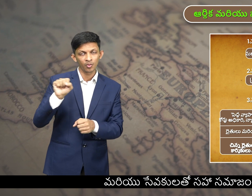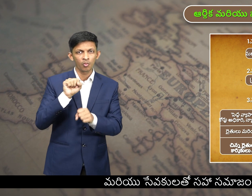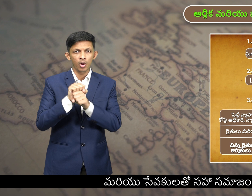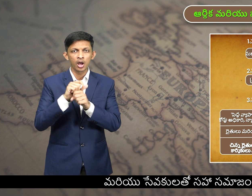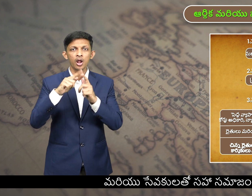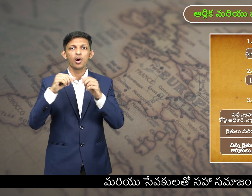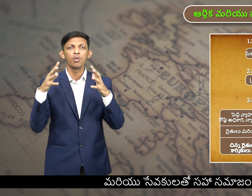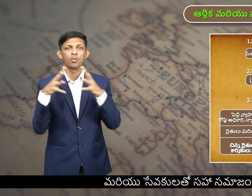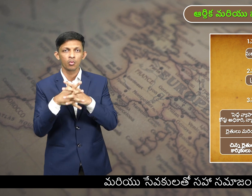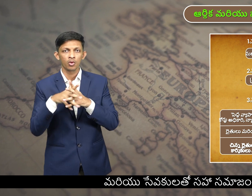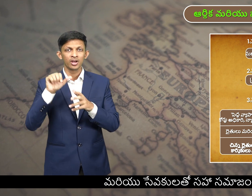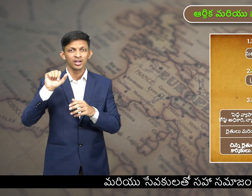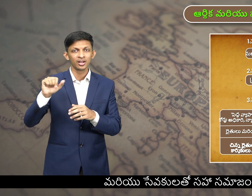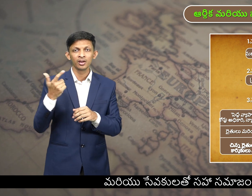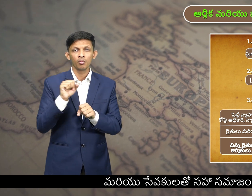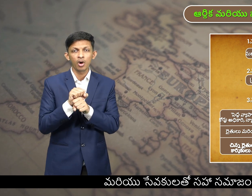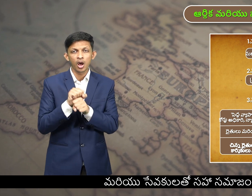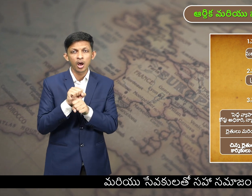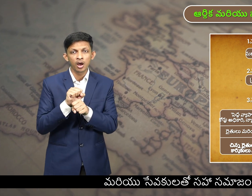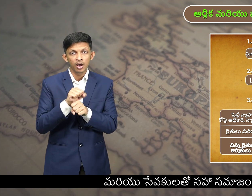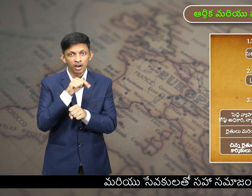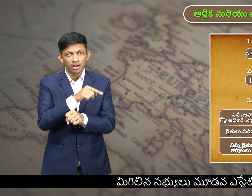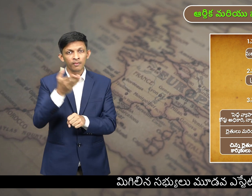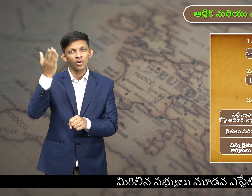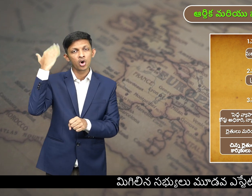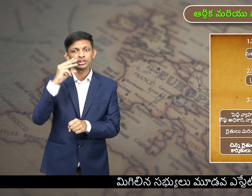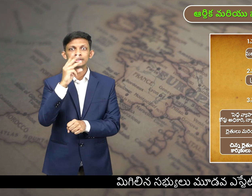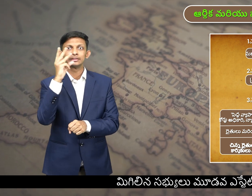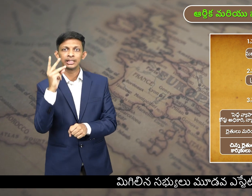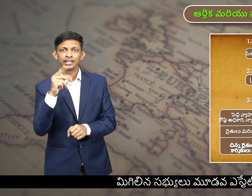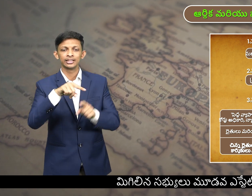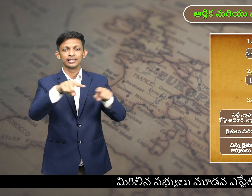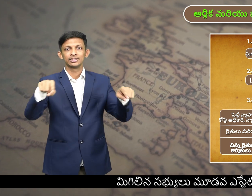మరియు సేవకులతో సహా సమాజంలోని మిగిలిన సభ్యులు మూడవ ఎస్టేట్.